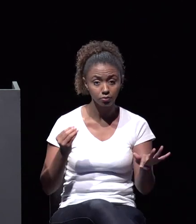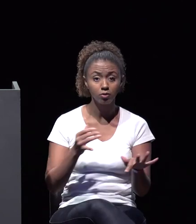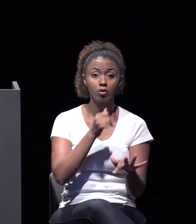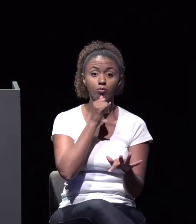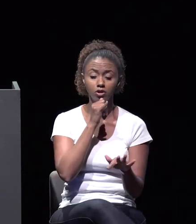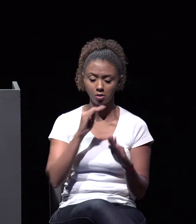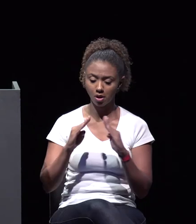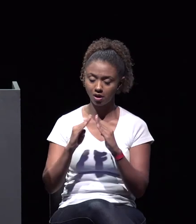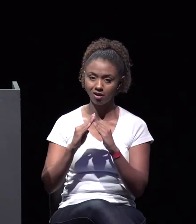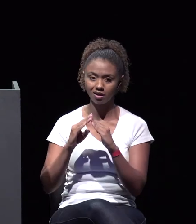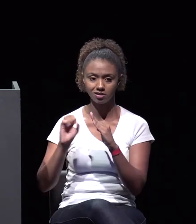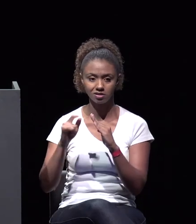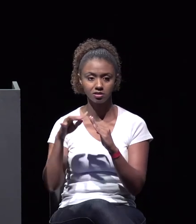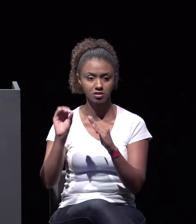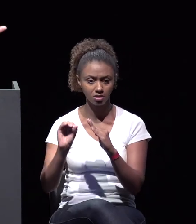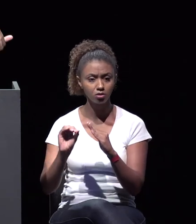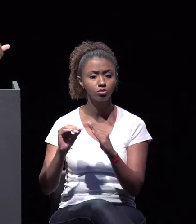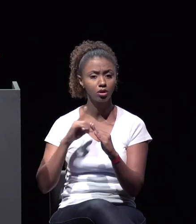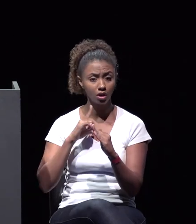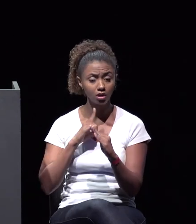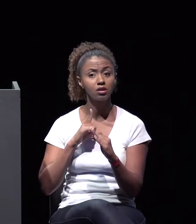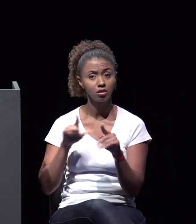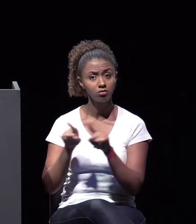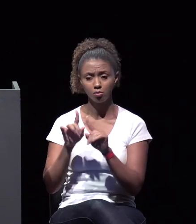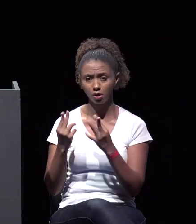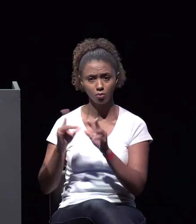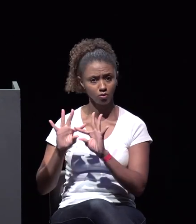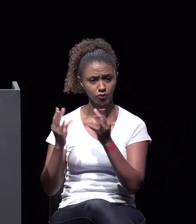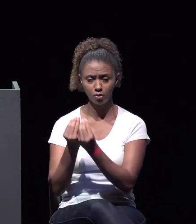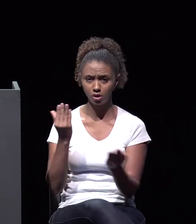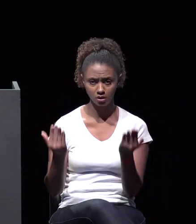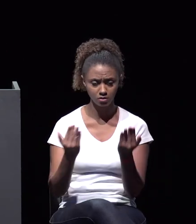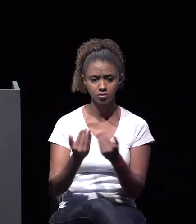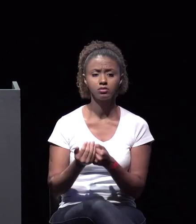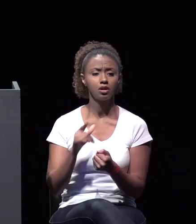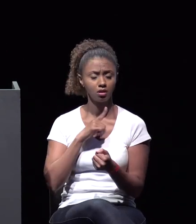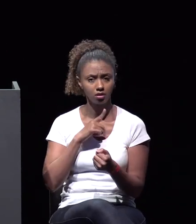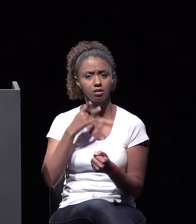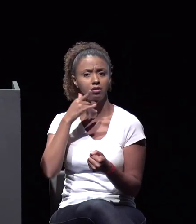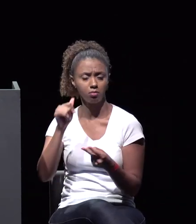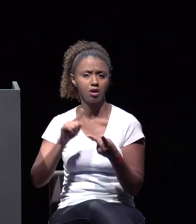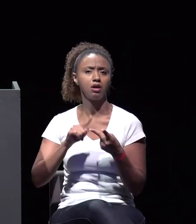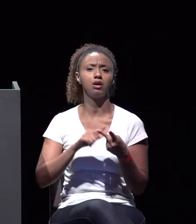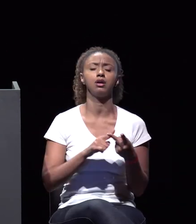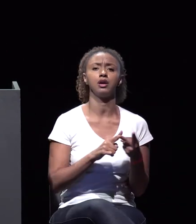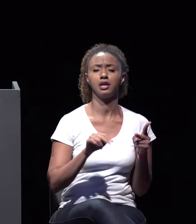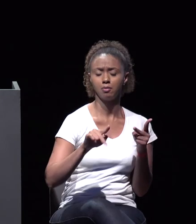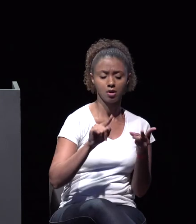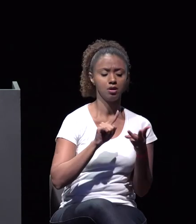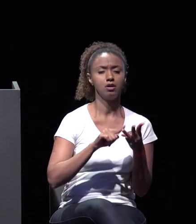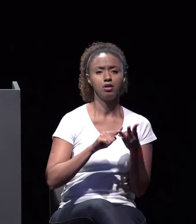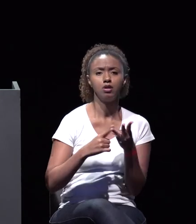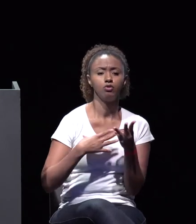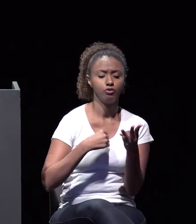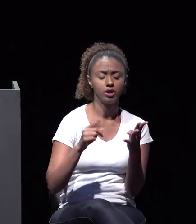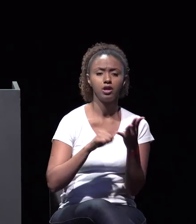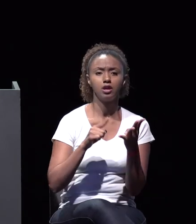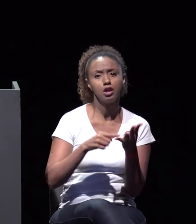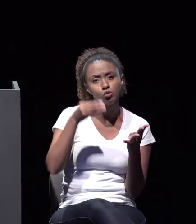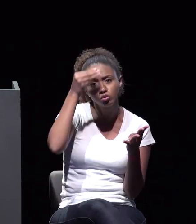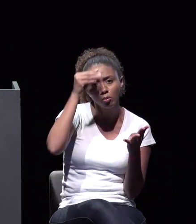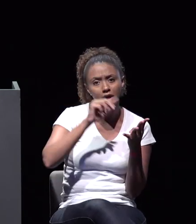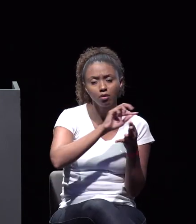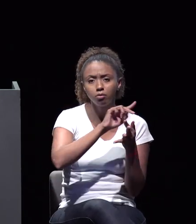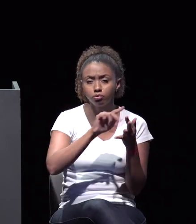casa de santo tem essa mesma filiação teu pai têm o que os irmãos têm os filhos tenho sobrinhos tal como a